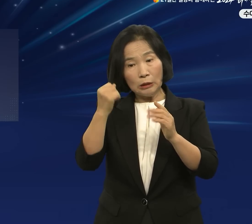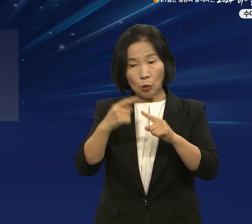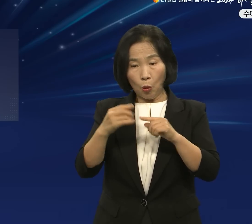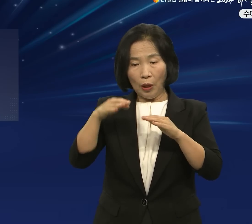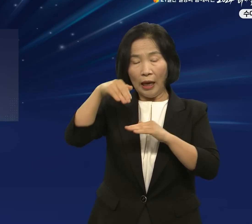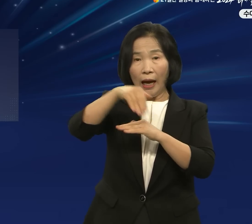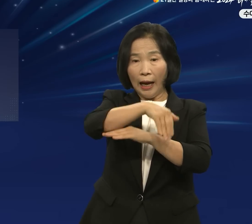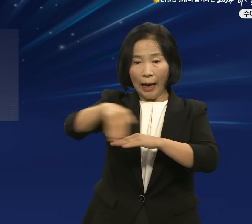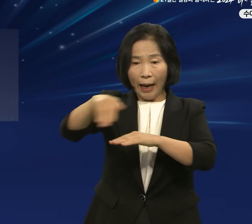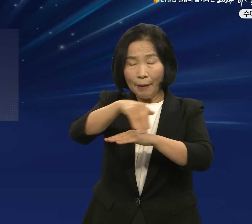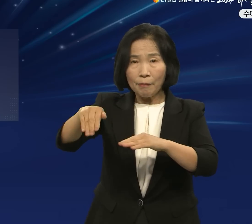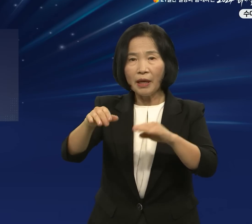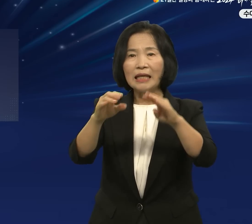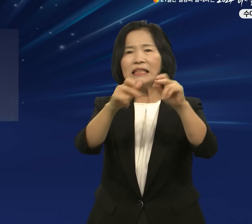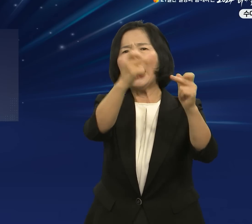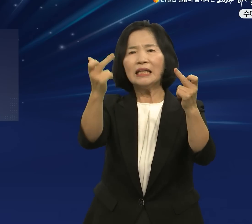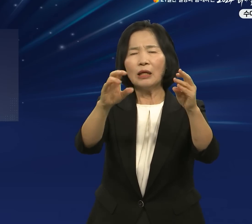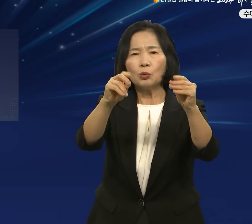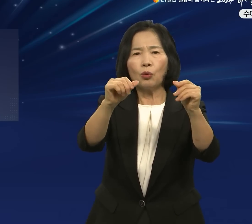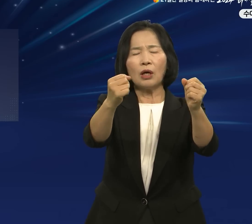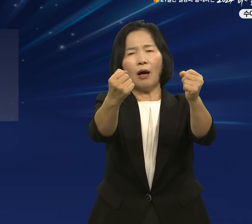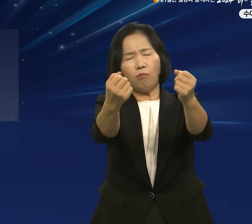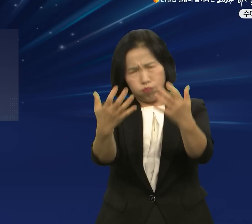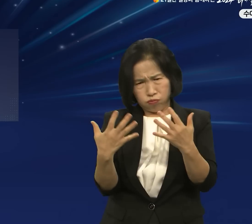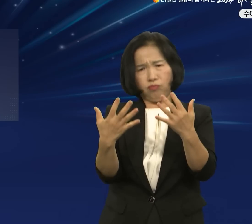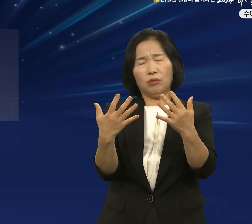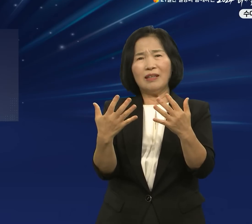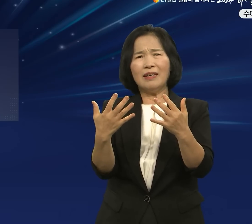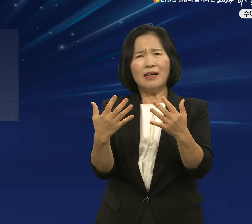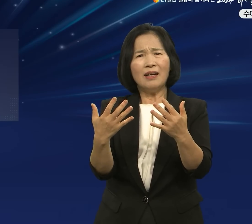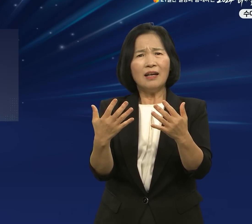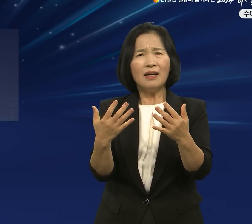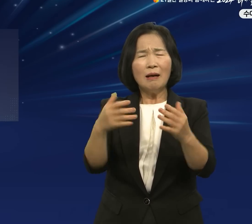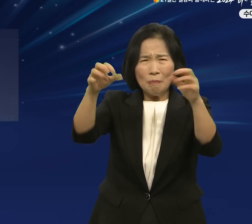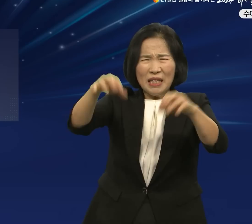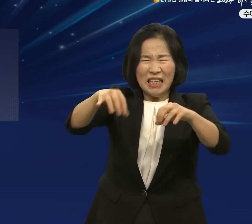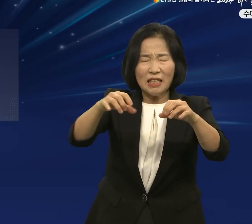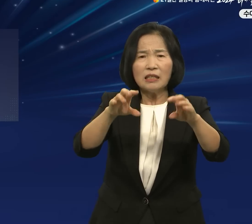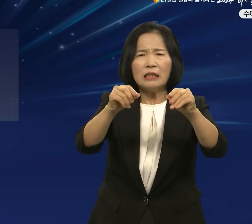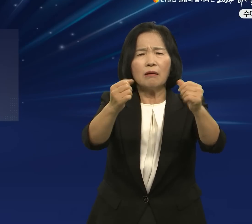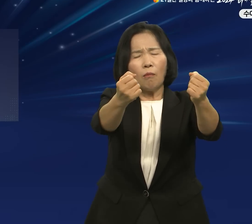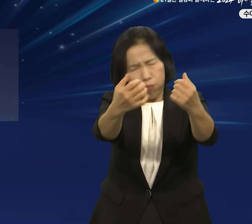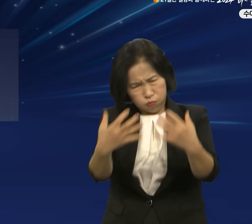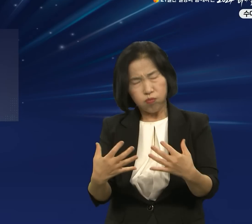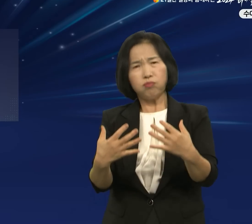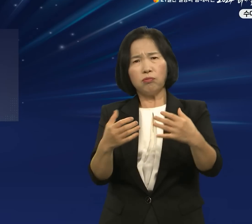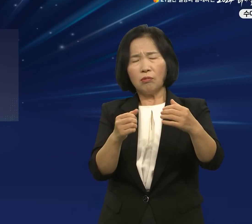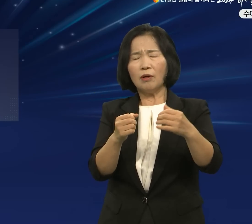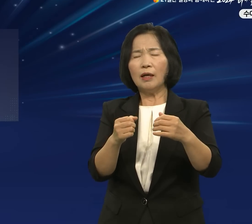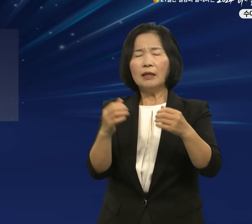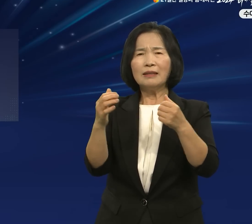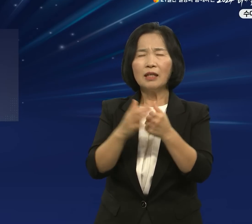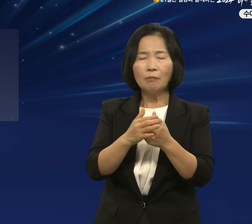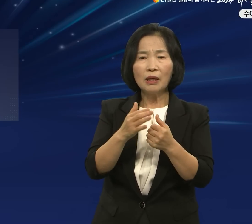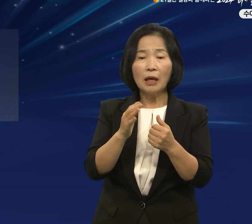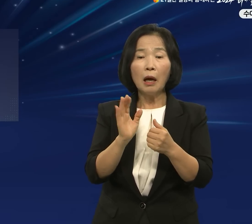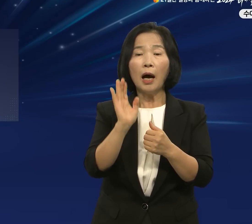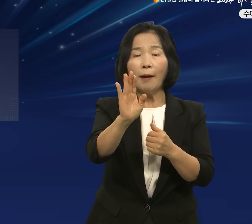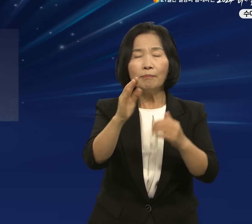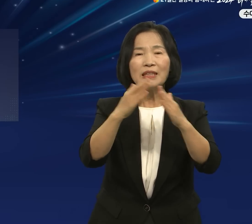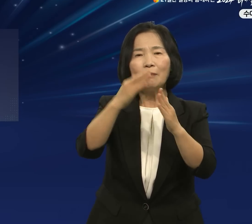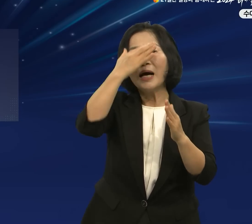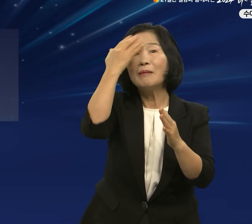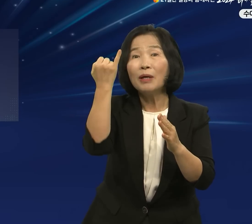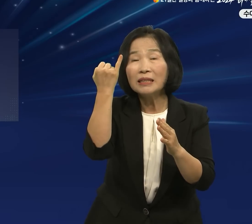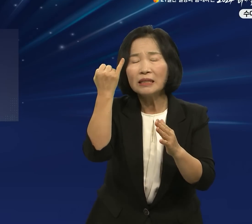장독대를 덮쳤습니다. 윗집 할머니에게 물길을 좀 어떻게 돌릴 수 없겠냐고 말씀을